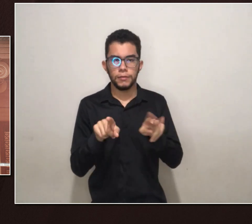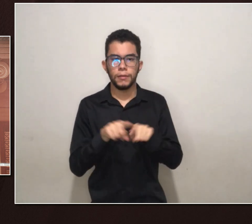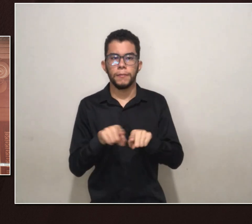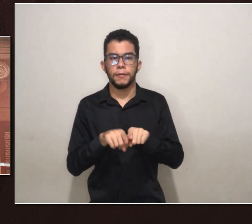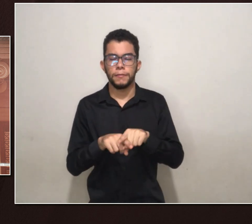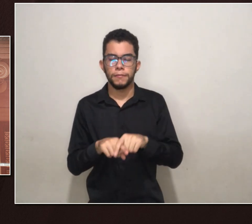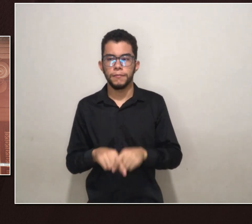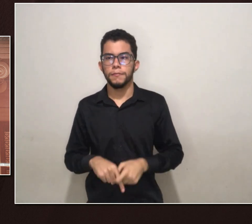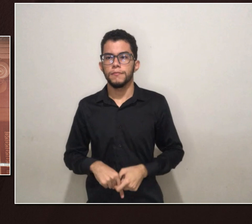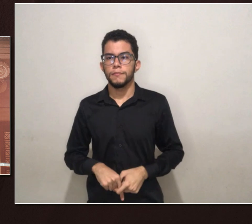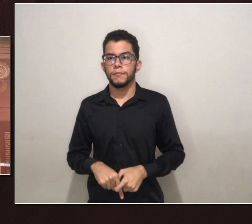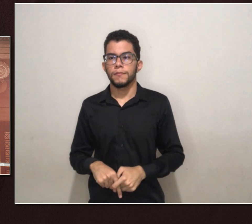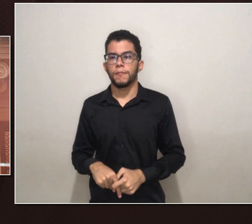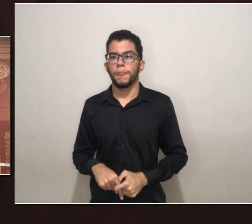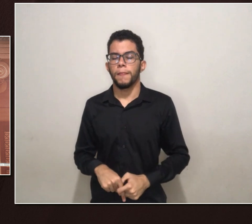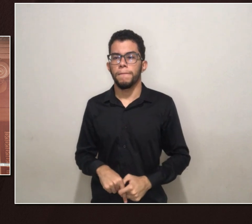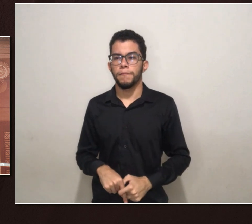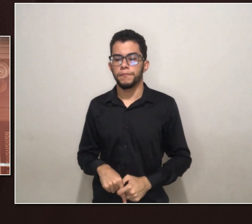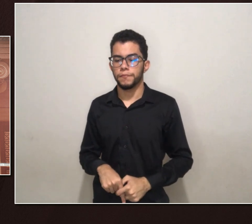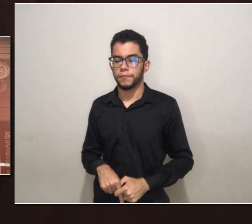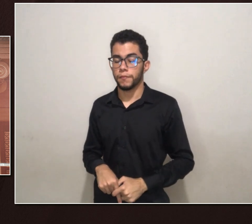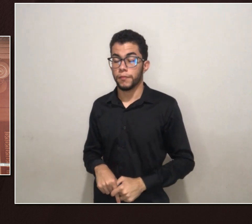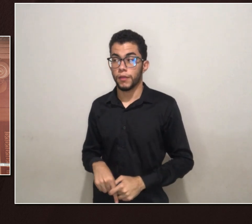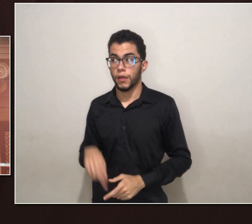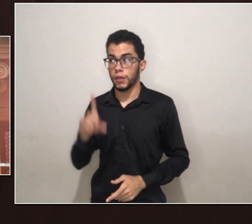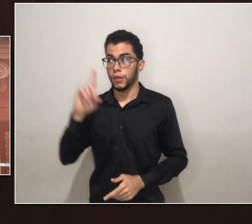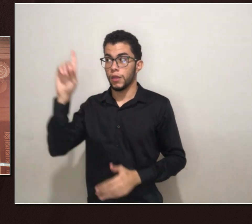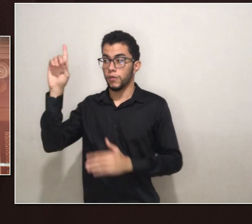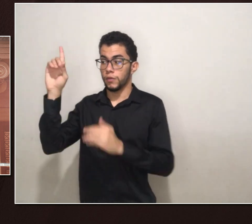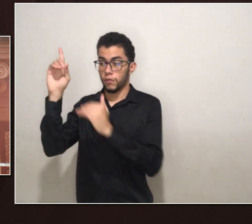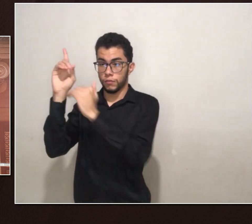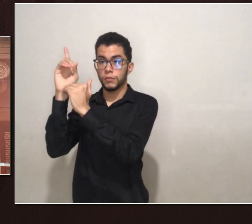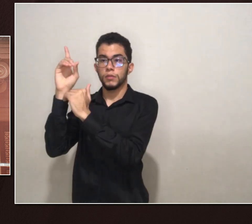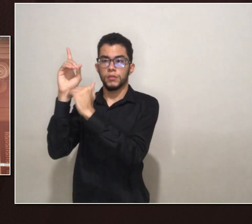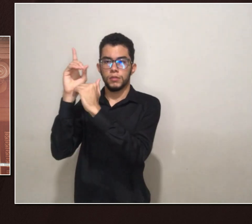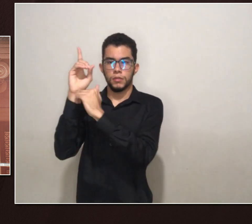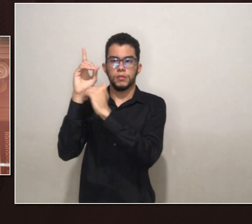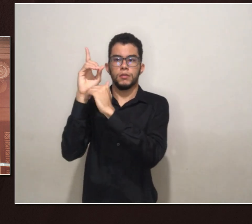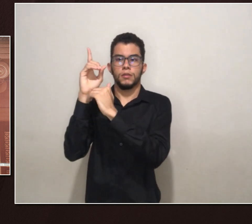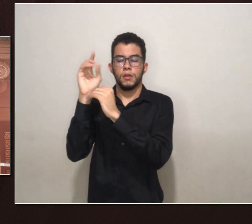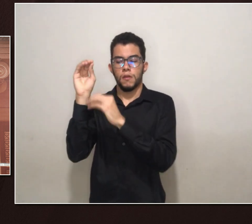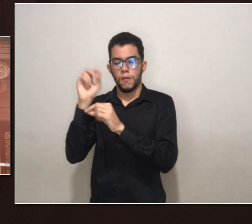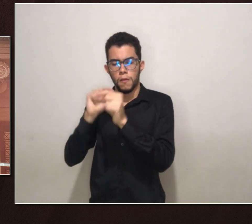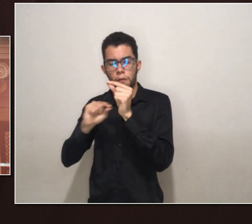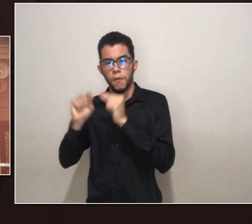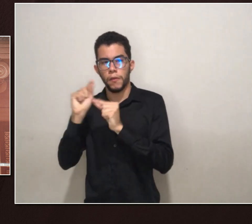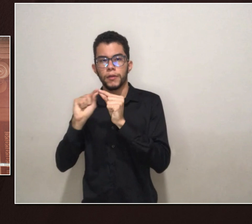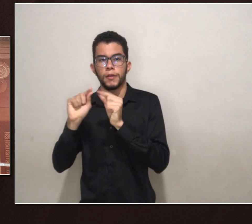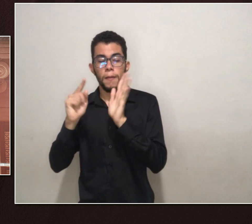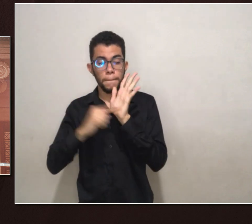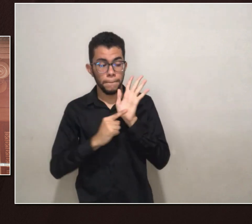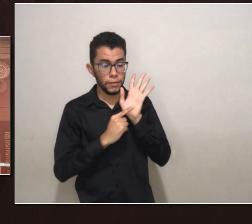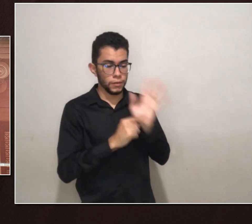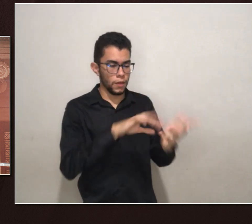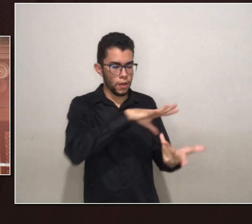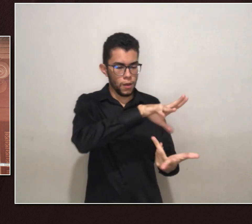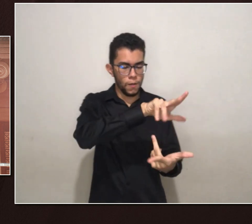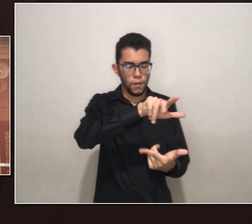Esse é o grande mistério de Deus, né? Lá em 1 Timóteo 3,16, o grande mistério de Deus,